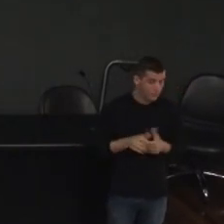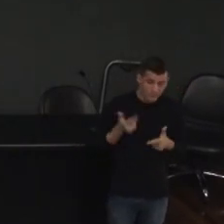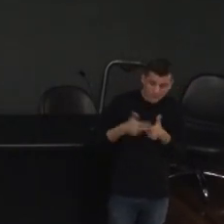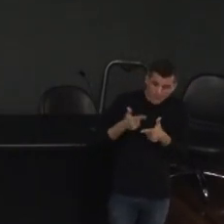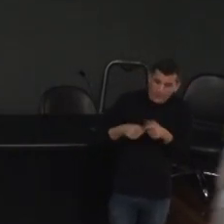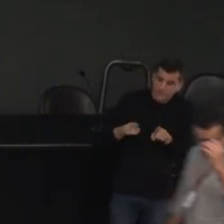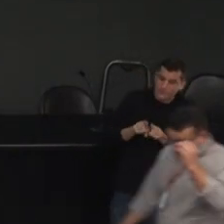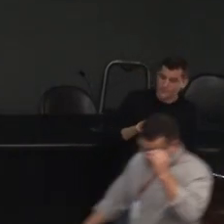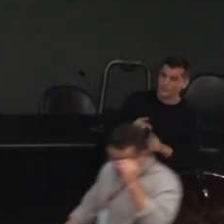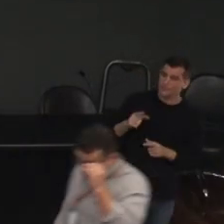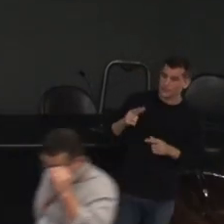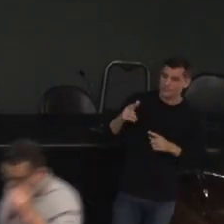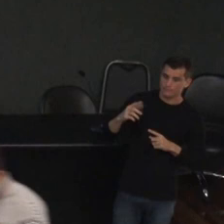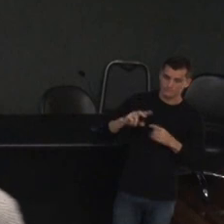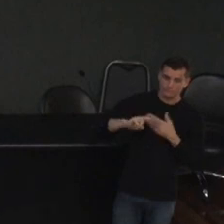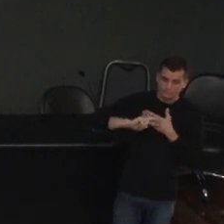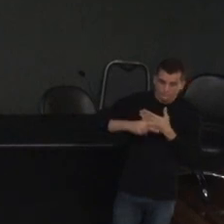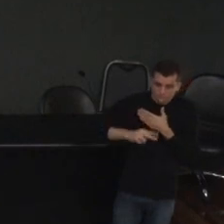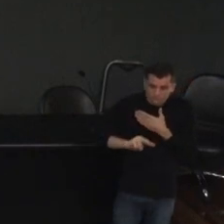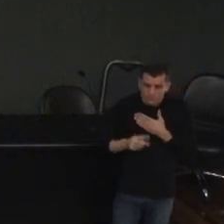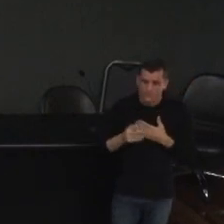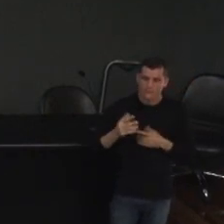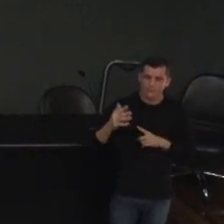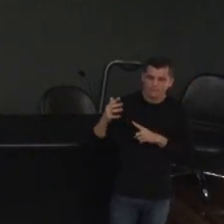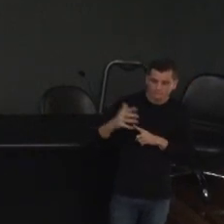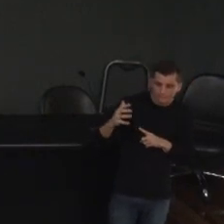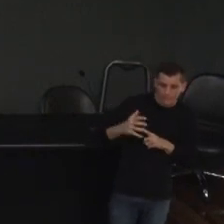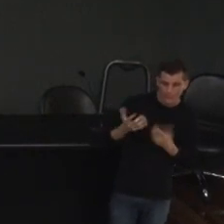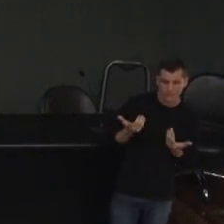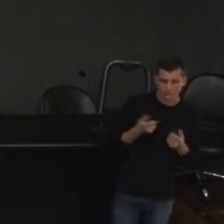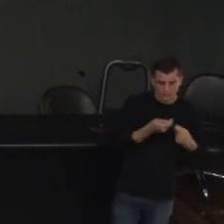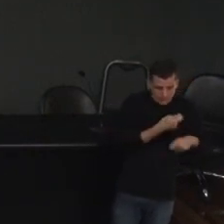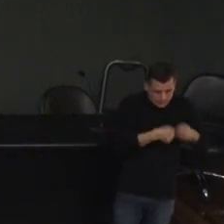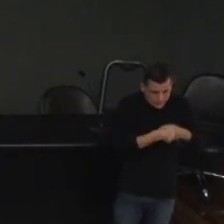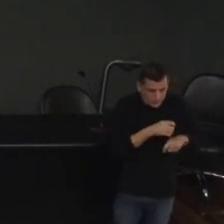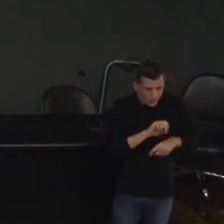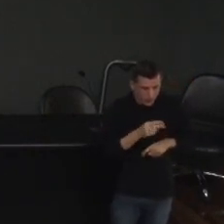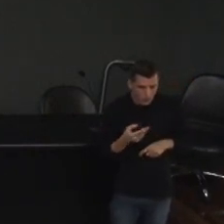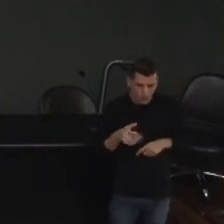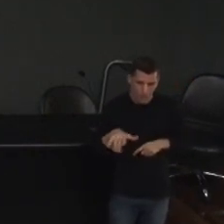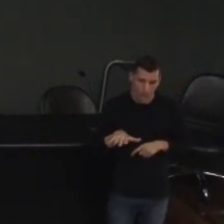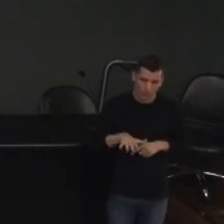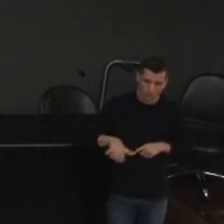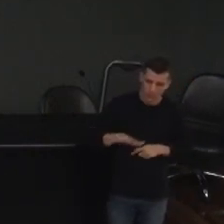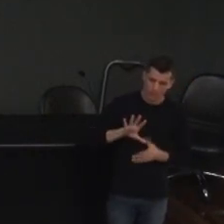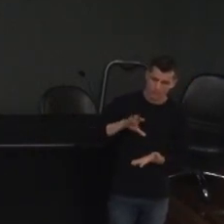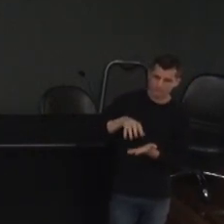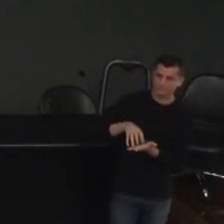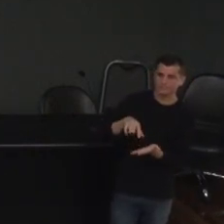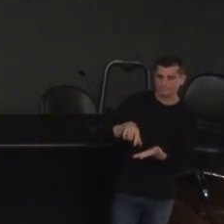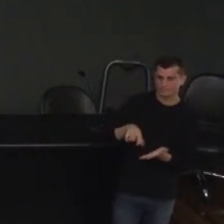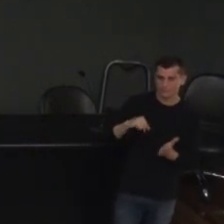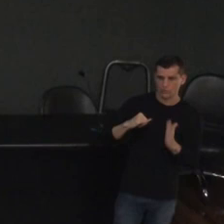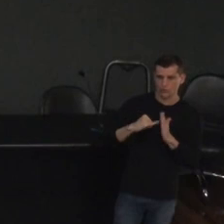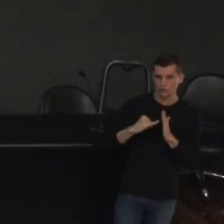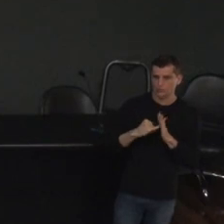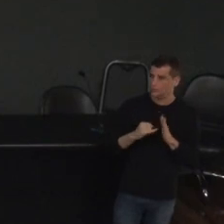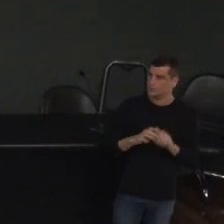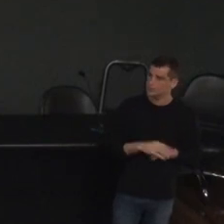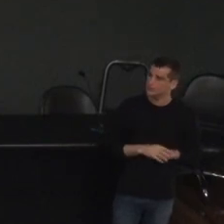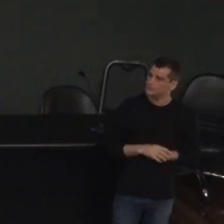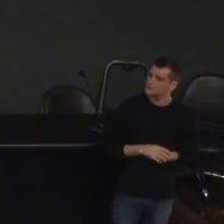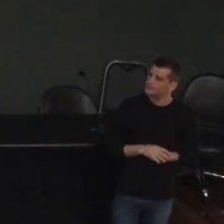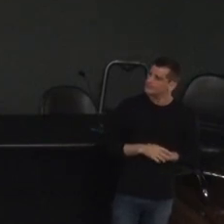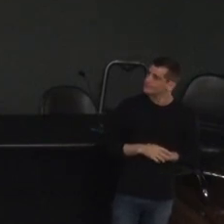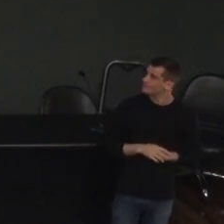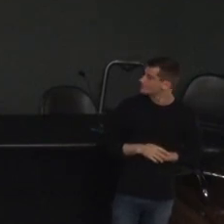pode acarretar em razão de um risco reputacional ou administrativo mesmo nessas situações envolvidas na fiscalização então